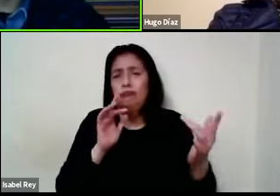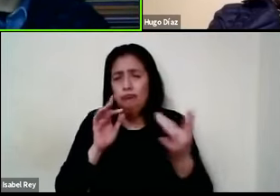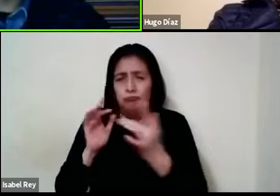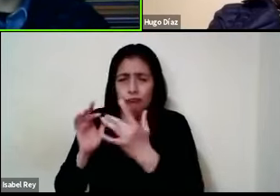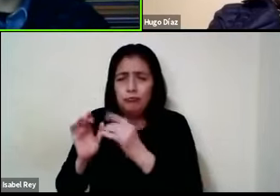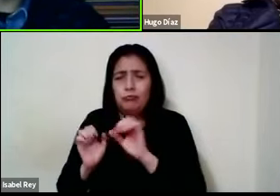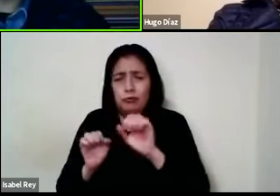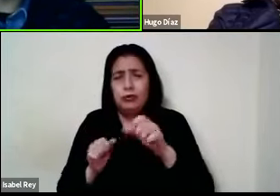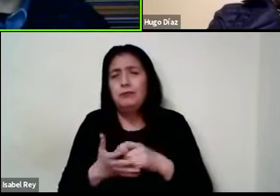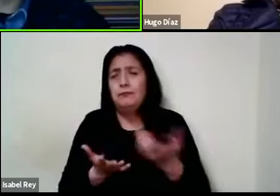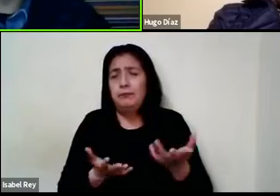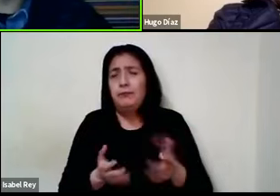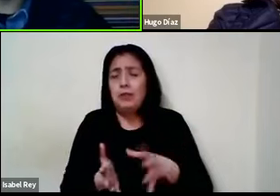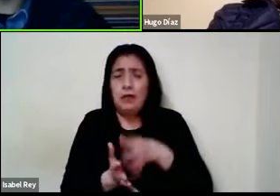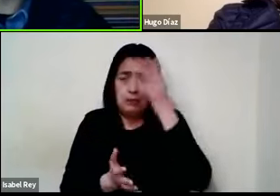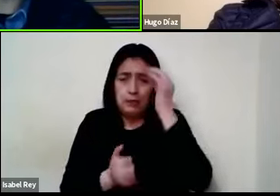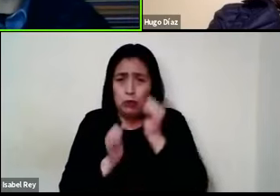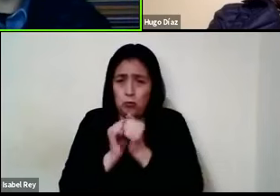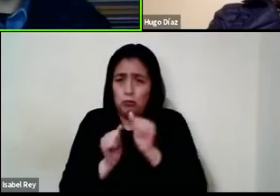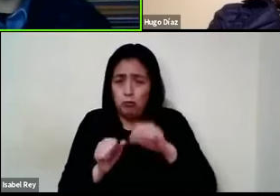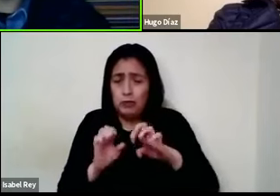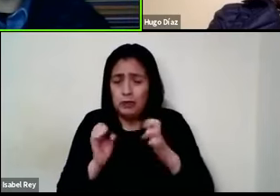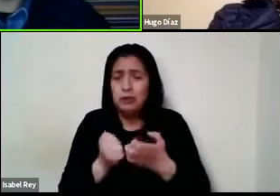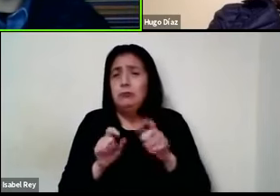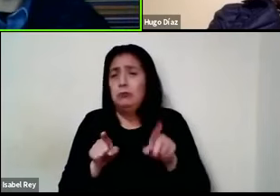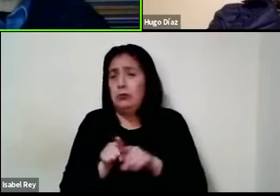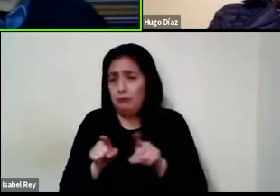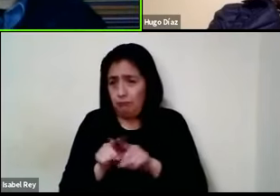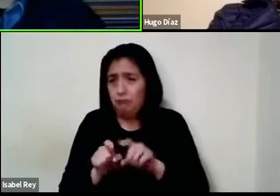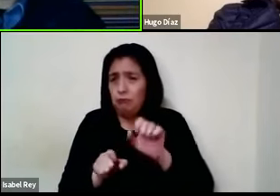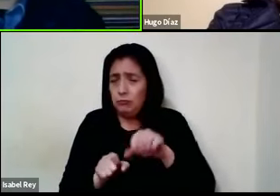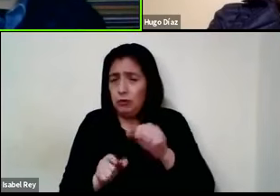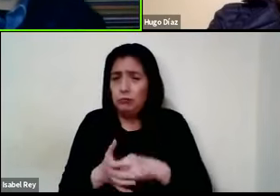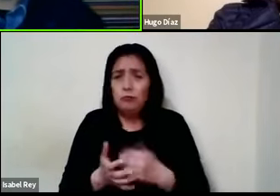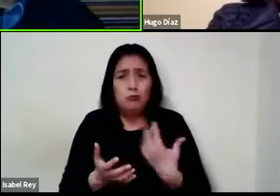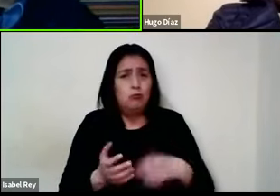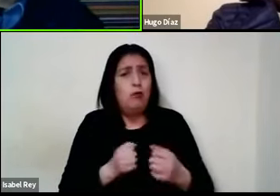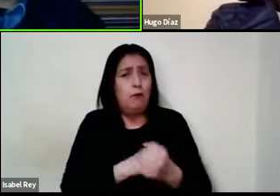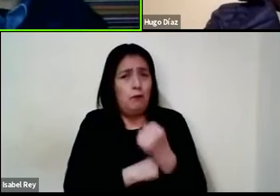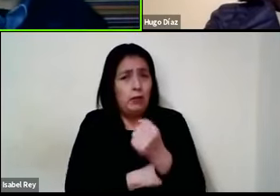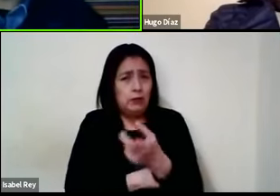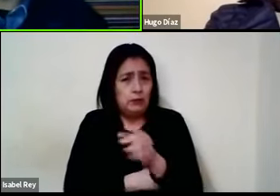eso, porque aprender juntos en equipo también tiene mucha fortaleza.